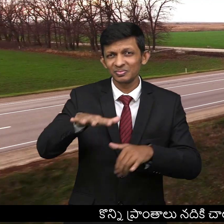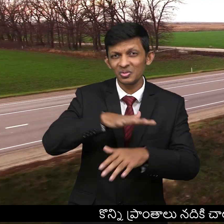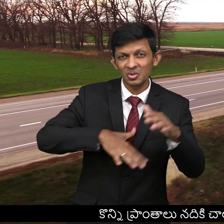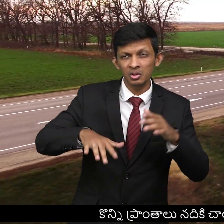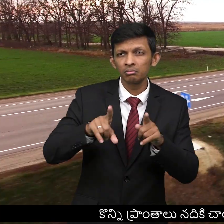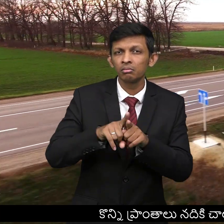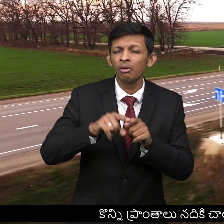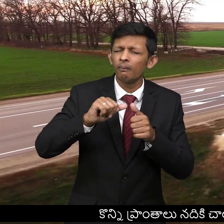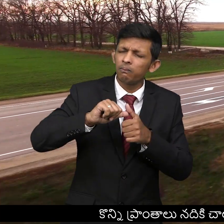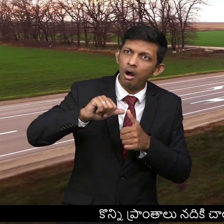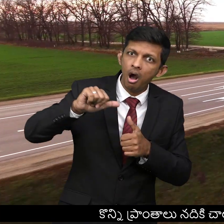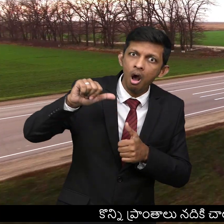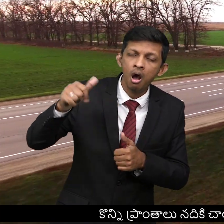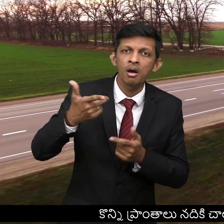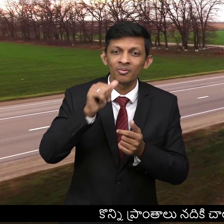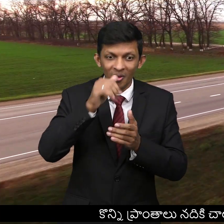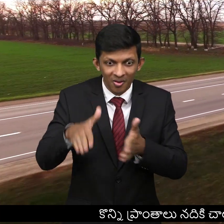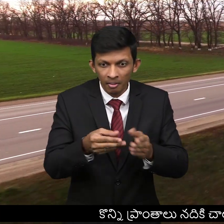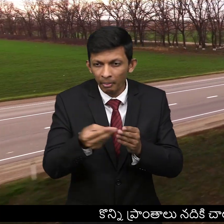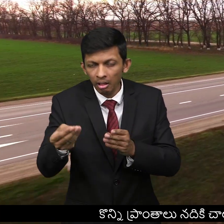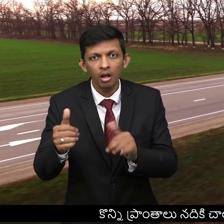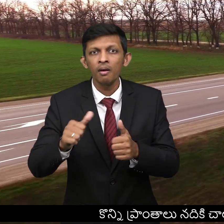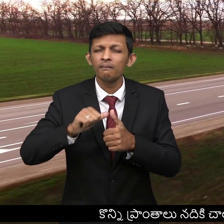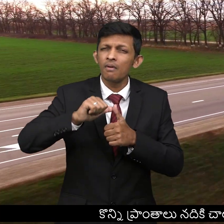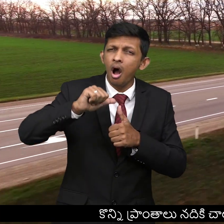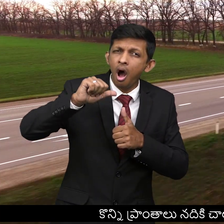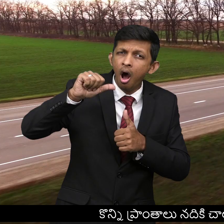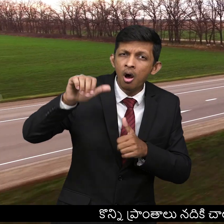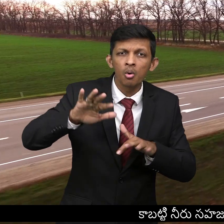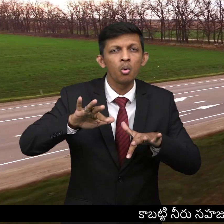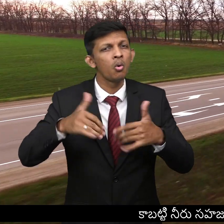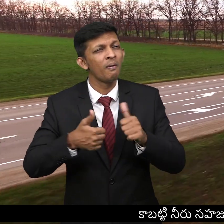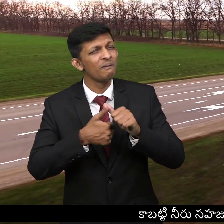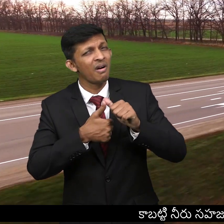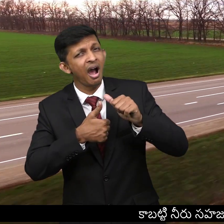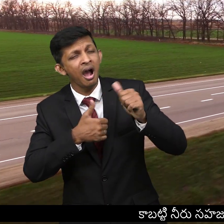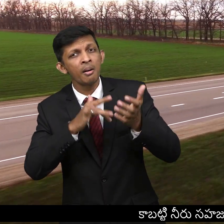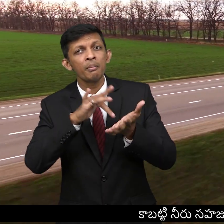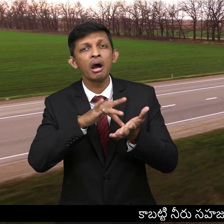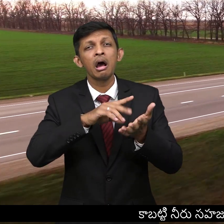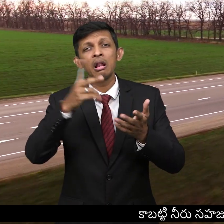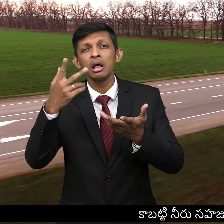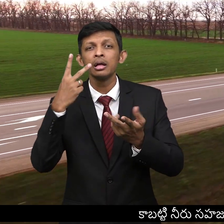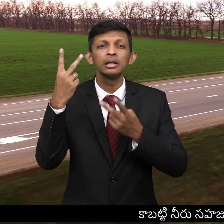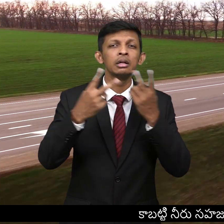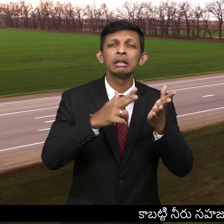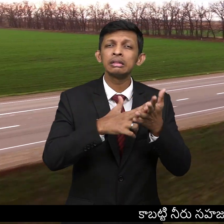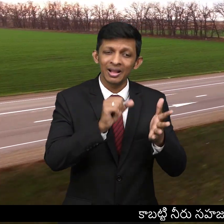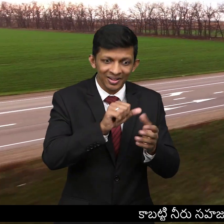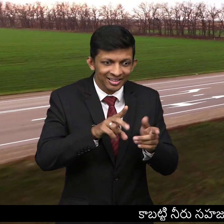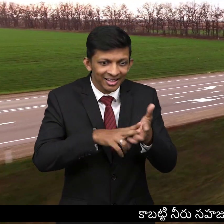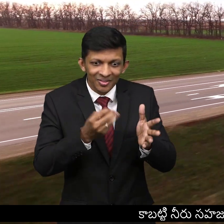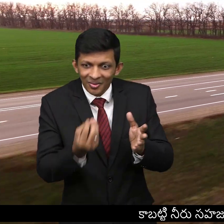కొన్ని ప్రాంతాలు నదికి చాలా ఎత్తుగా లేదా దూరంగా ఉన్నాయి కాబట్టి నీరు సహజంగా